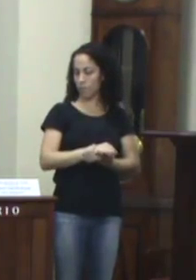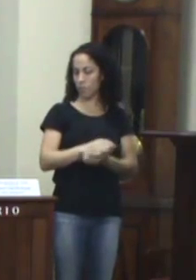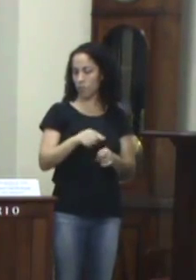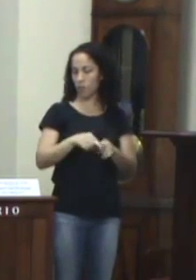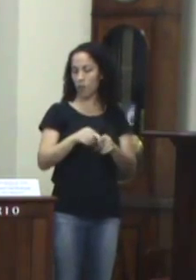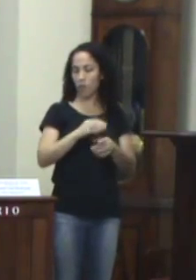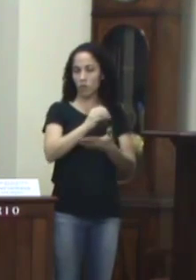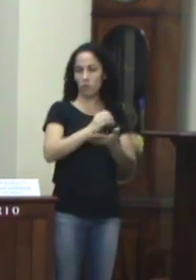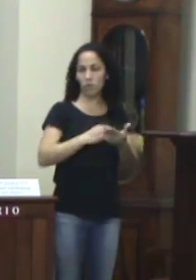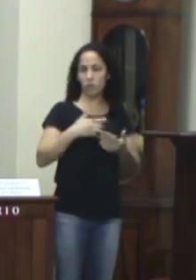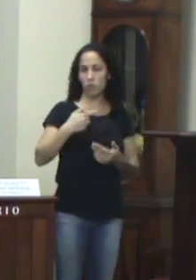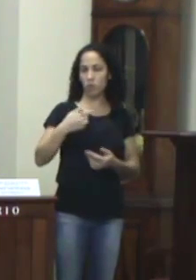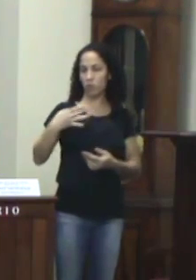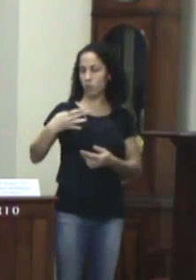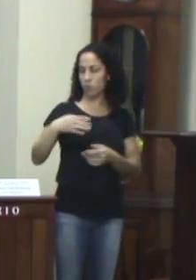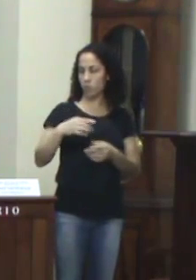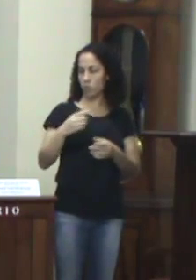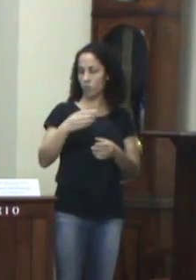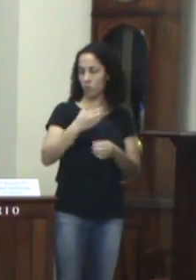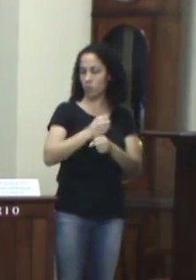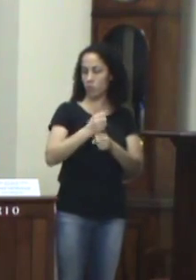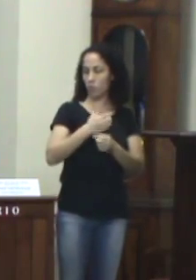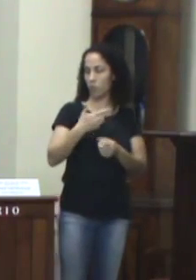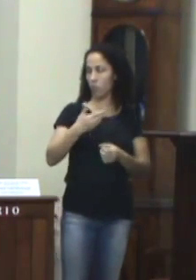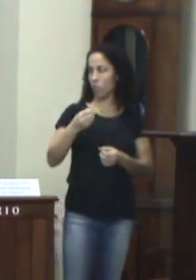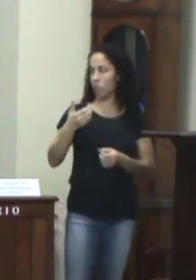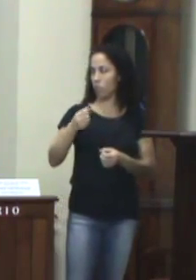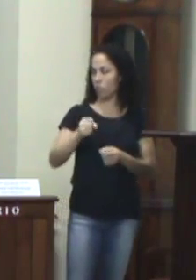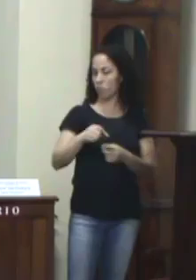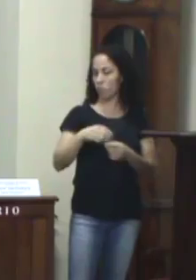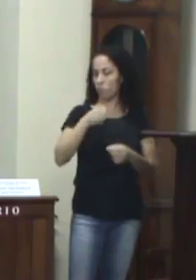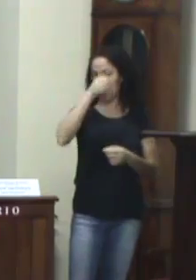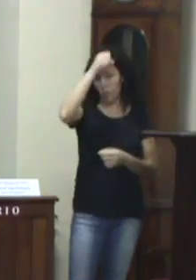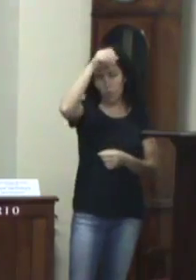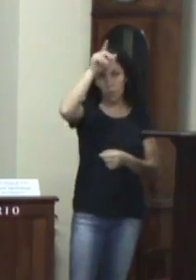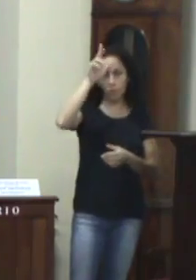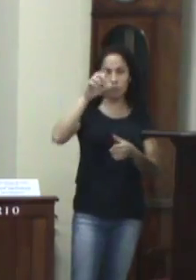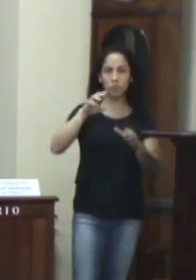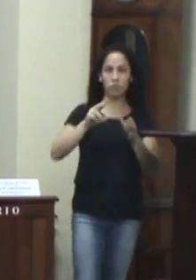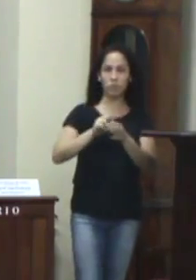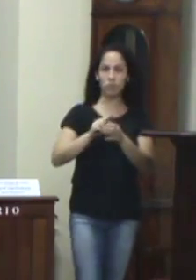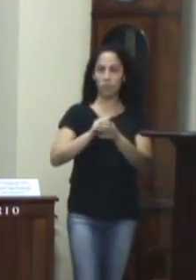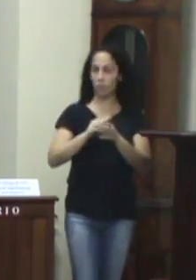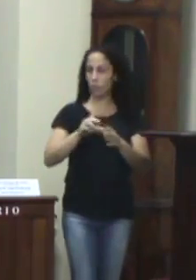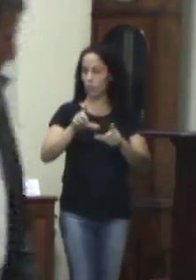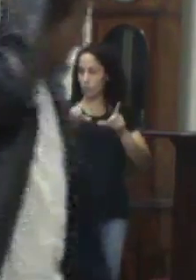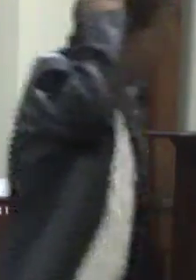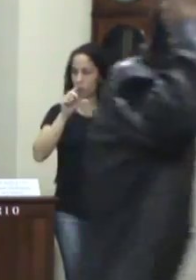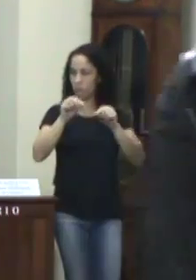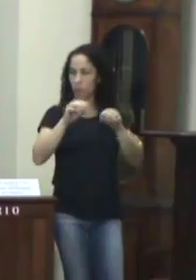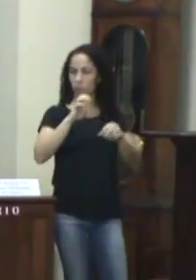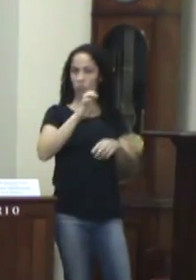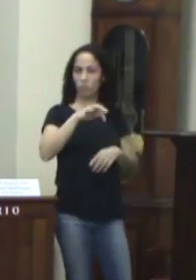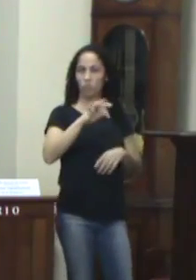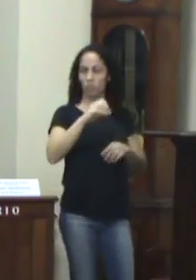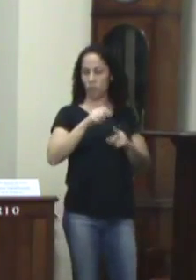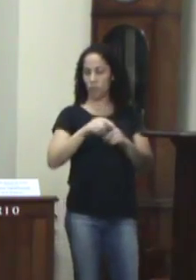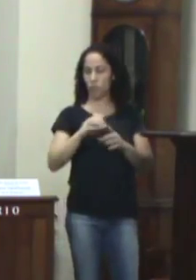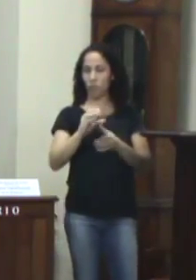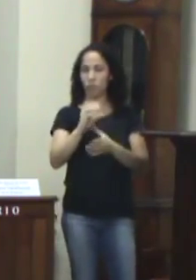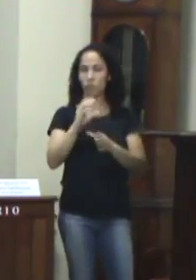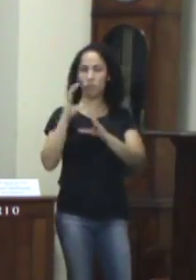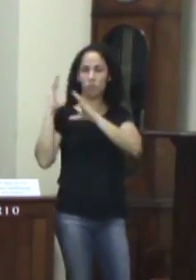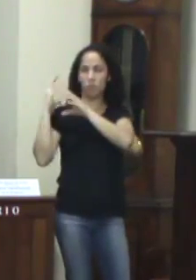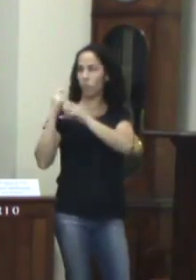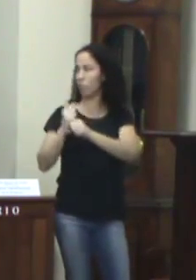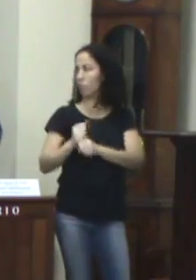Ofício número 74, de 2018, Prefeitura Municipal de Valença, seleção de emenda do Orçamento Geral